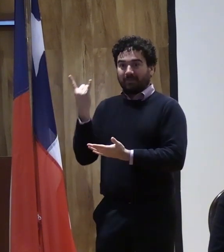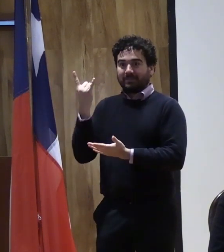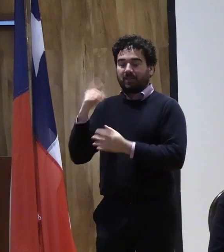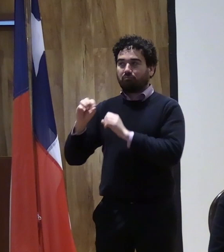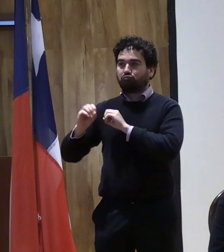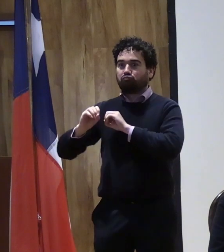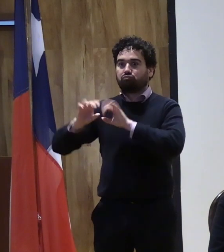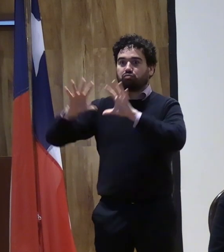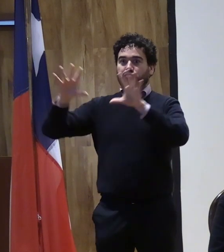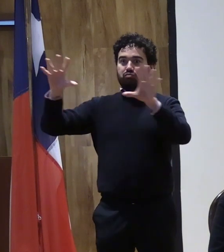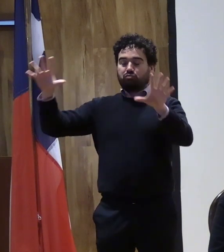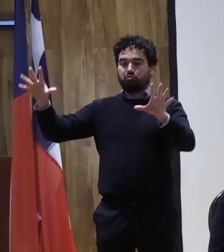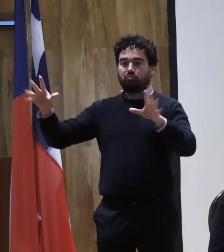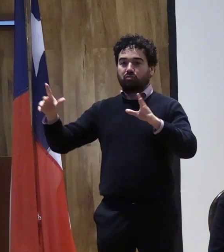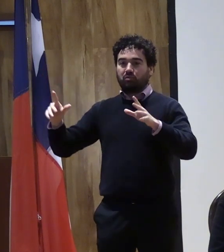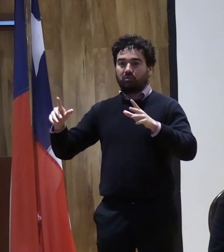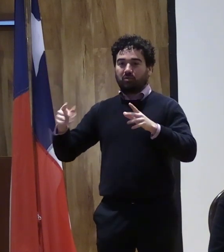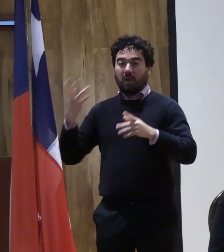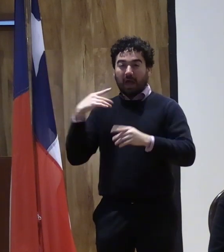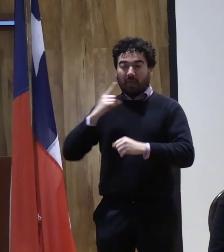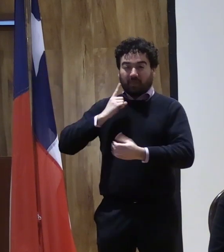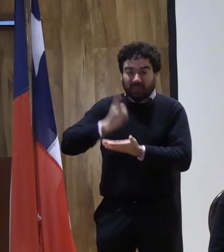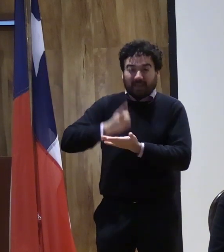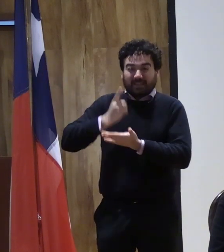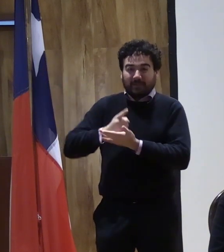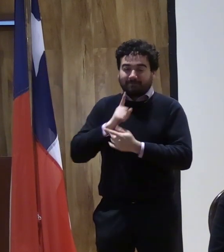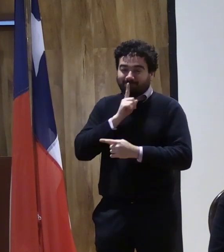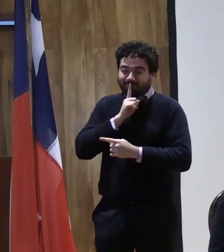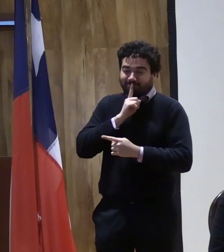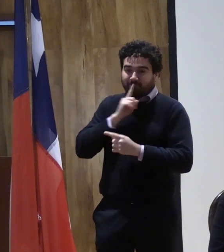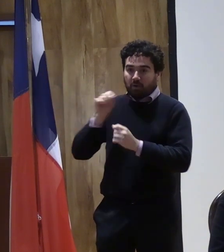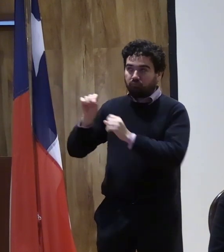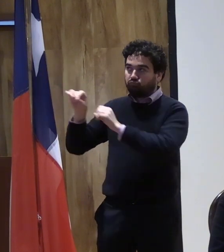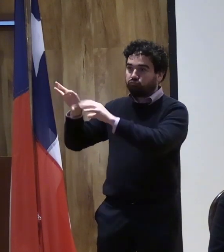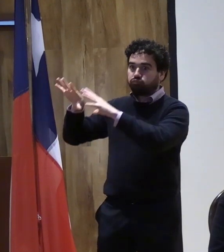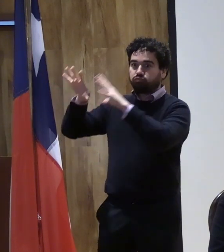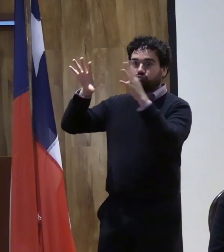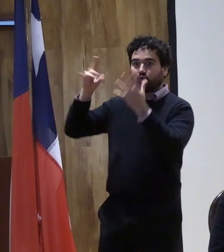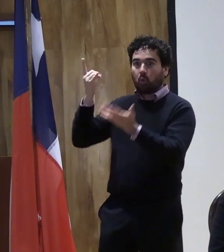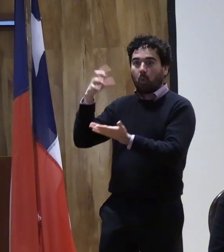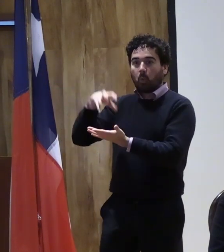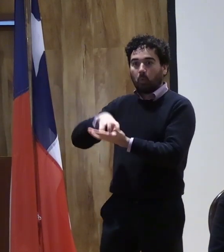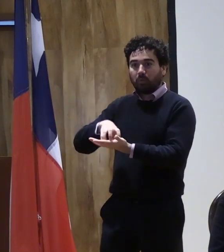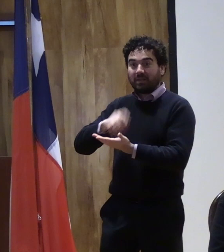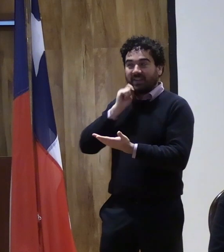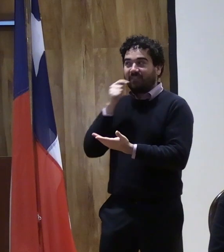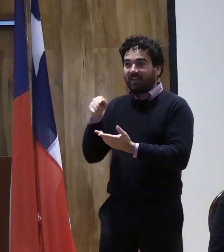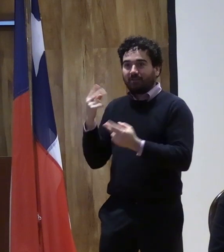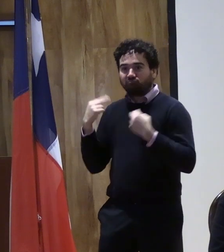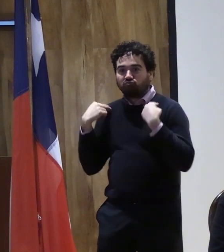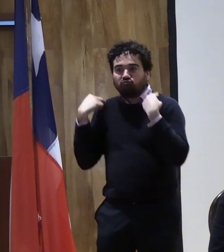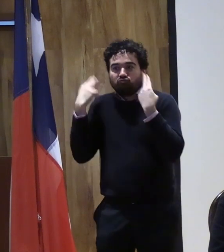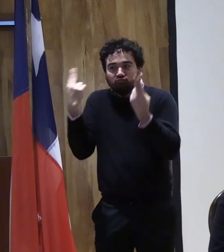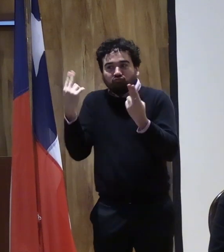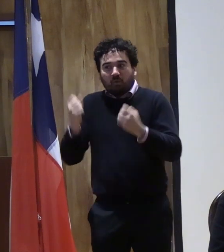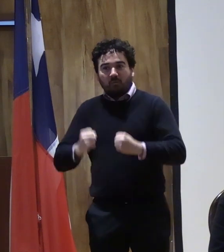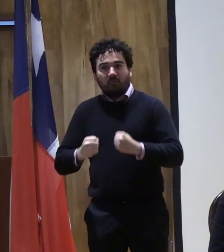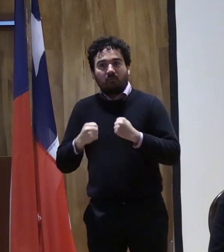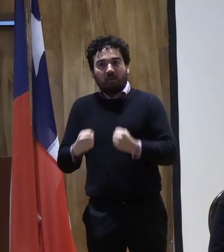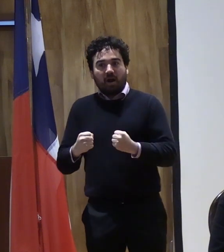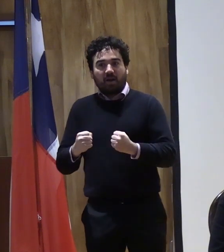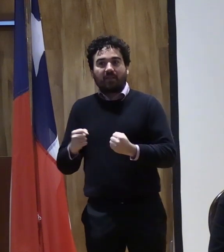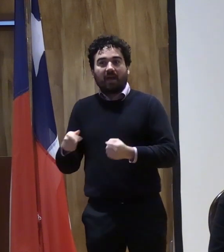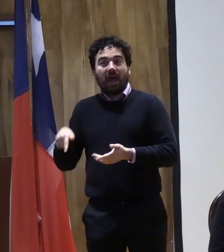tener la fuerza como para poder levantarlo. Pero en un momento dado el